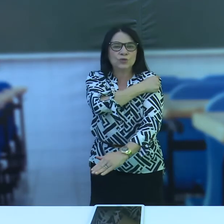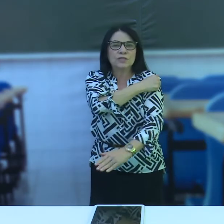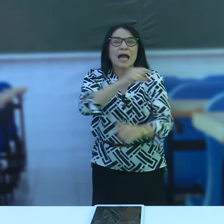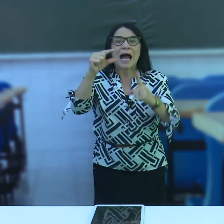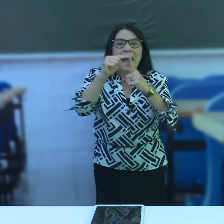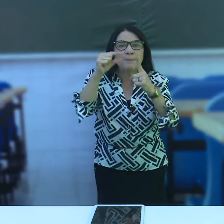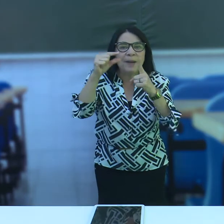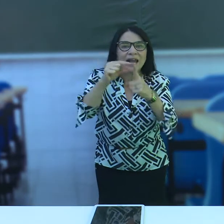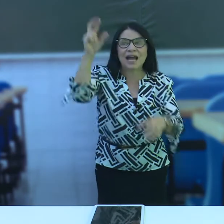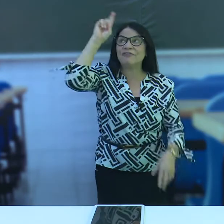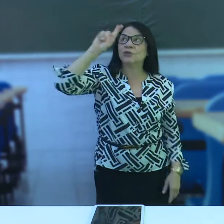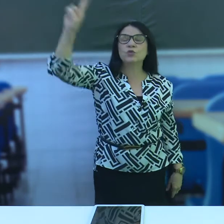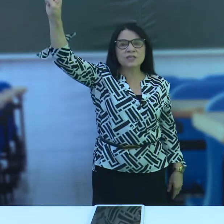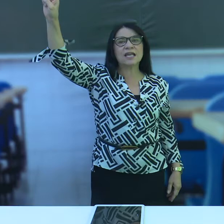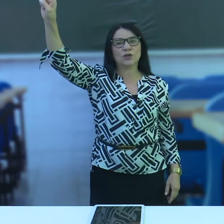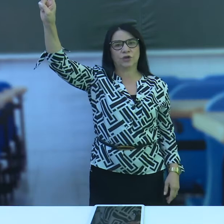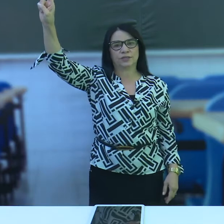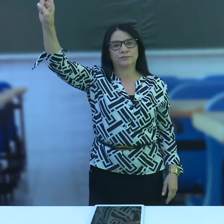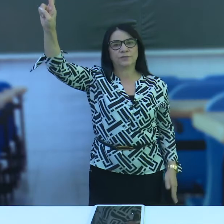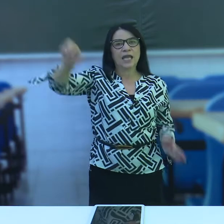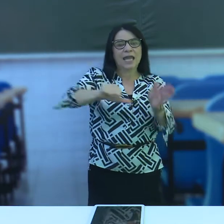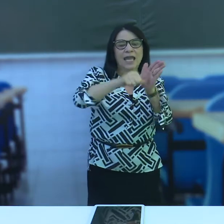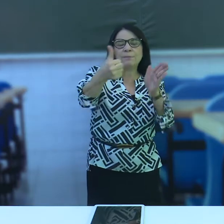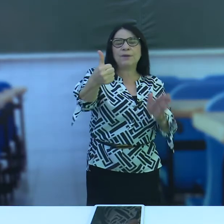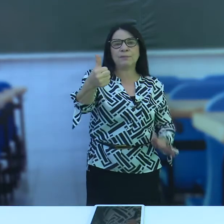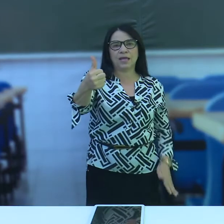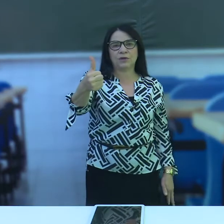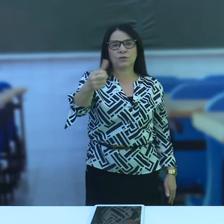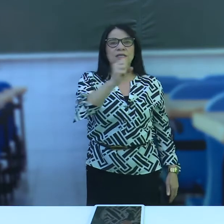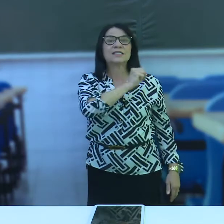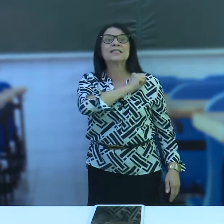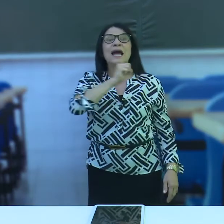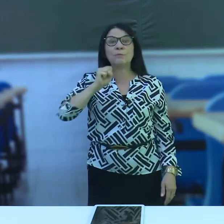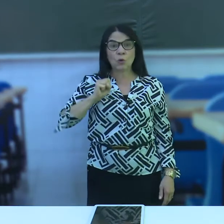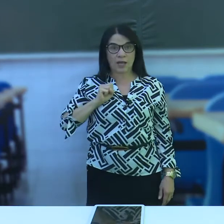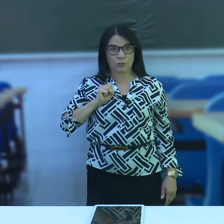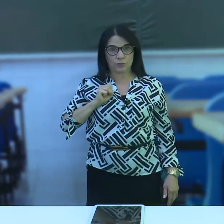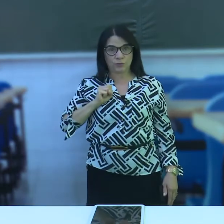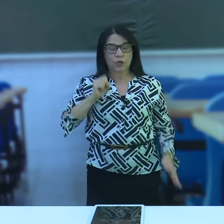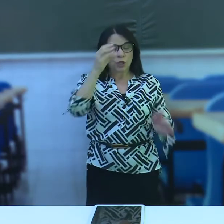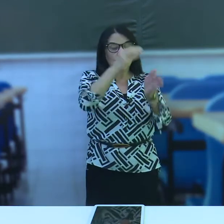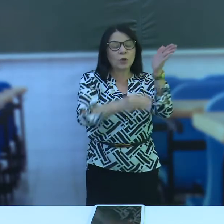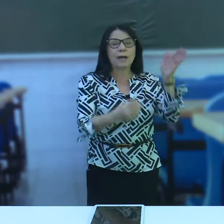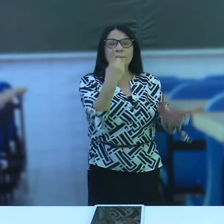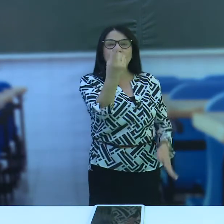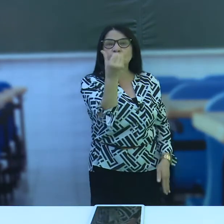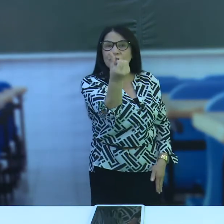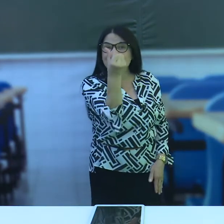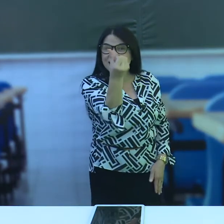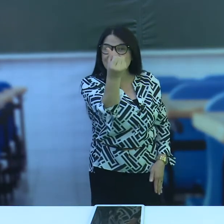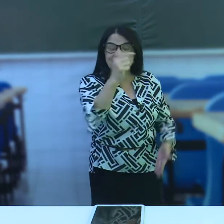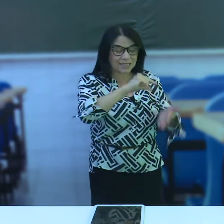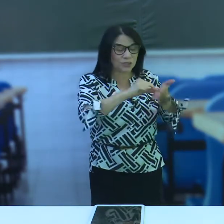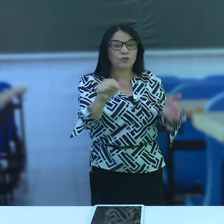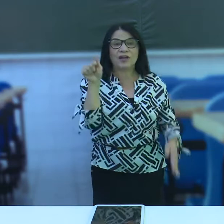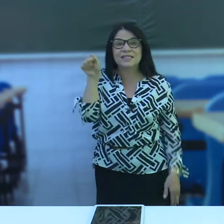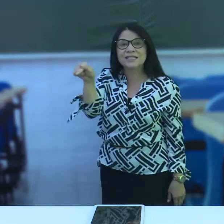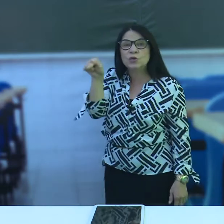Alunos, a palavra do Senhor em 1 Samuel, no capítulo 16 e no